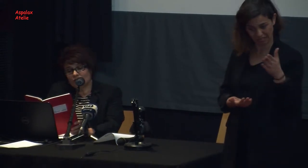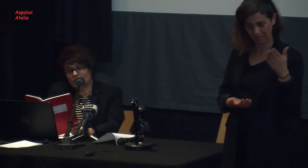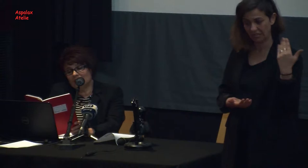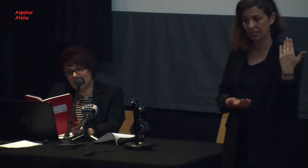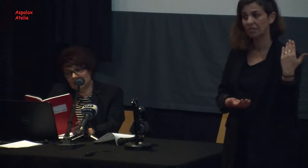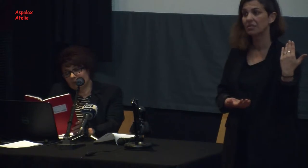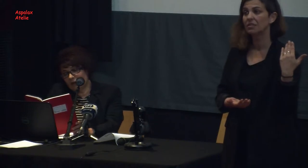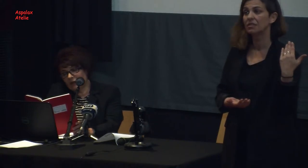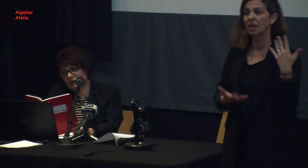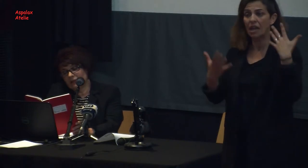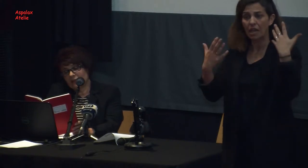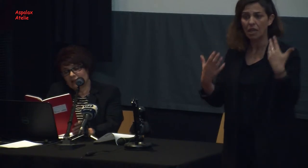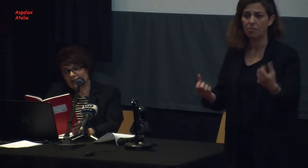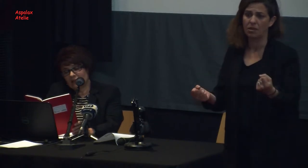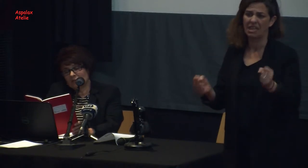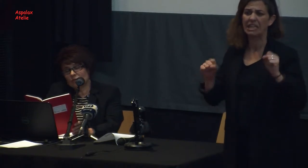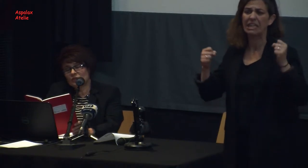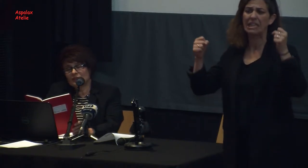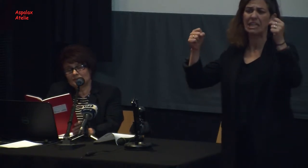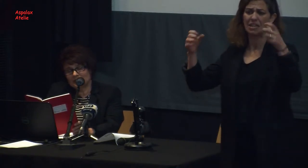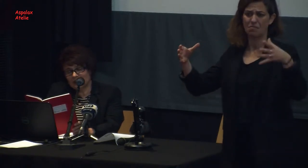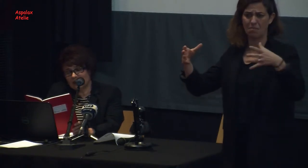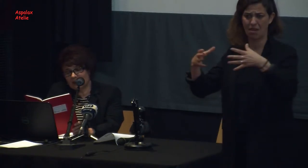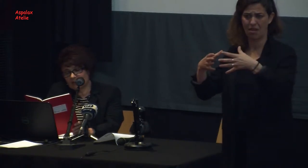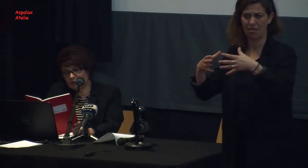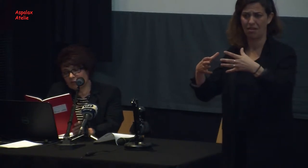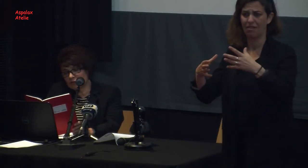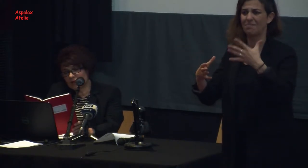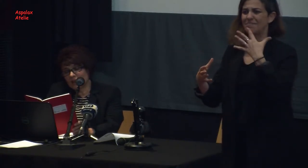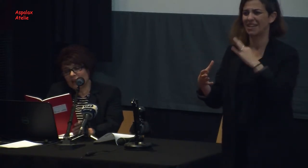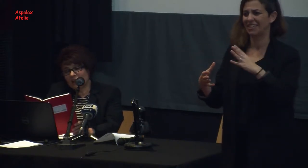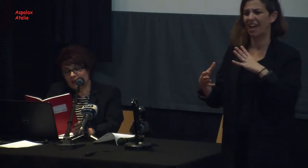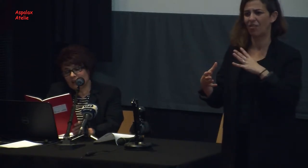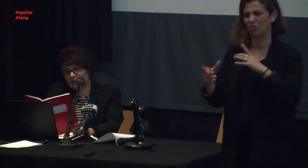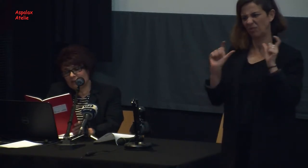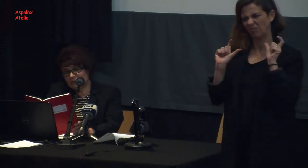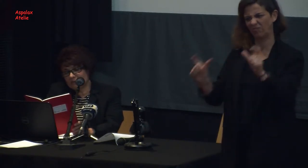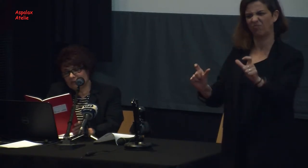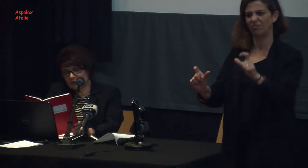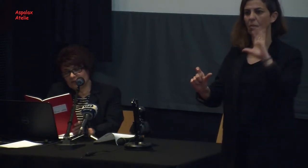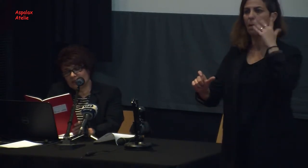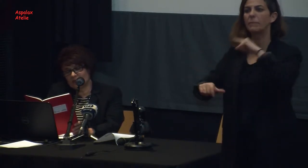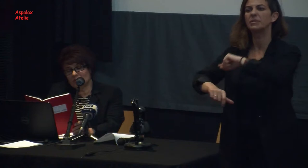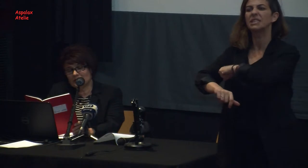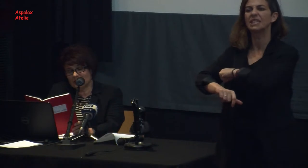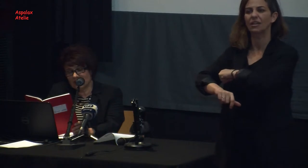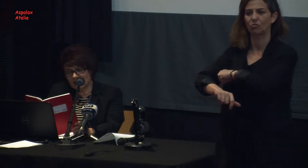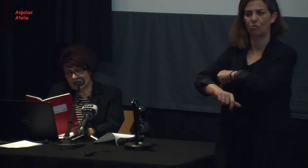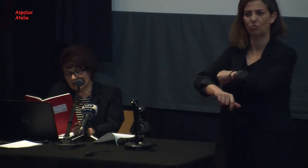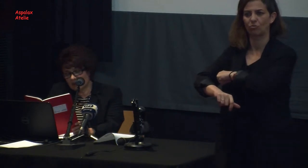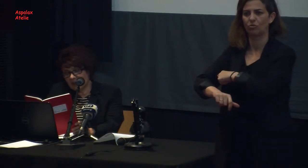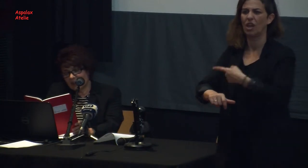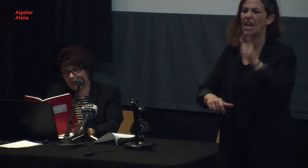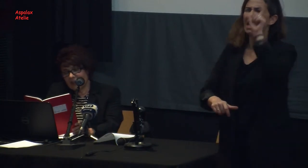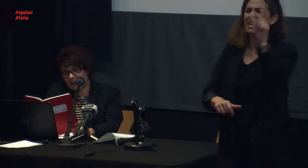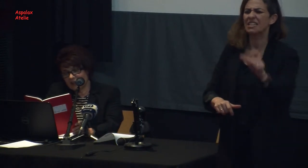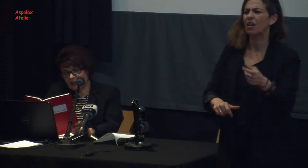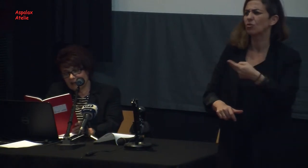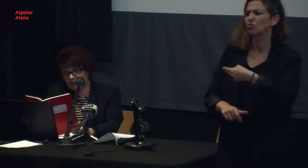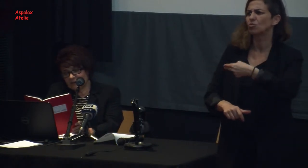όλο αυτό το κίνημα με τους αντιψυχιάτρους, με το Φράνκο Μπαζάλια